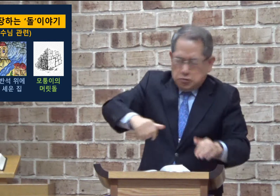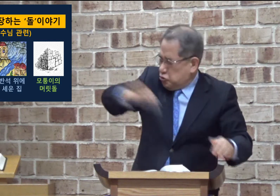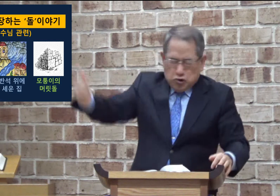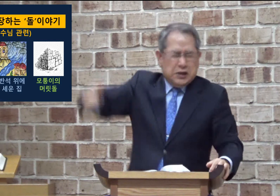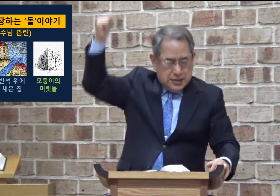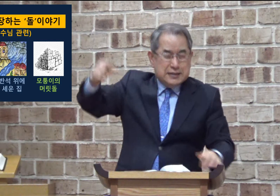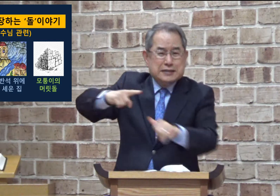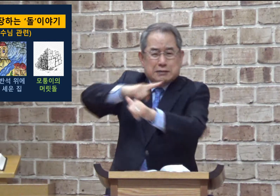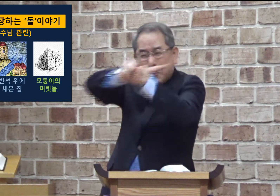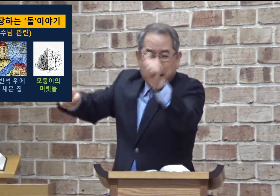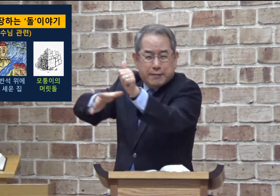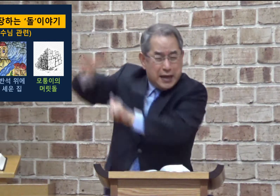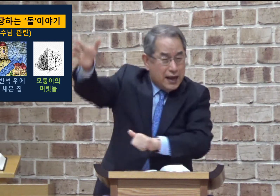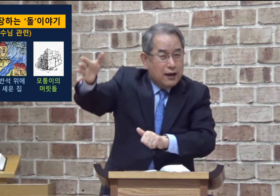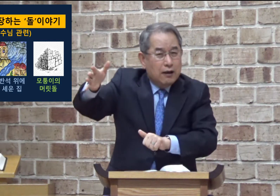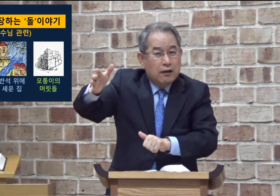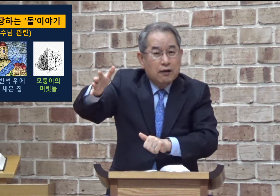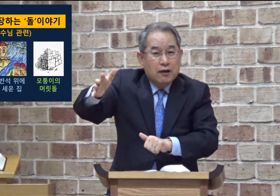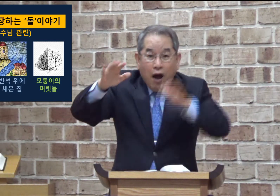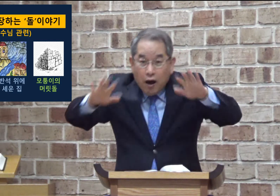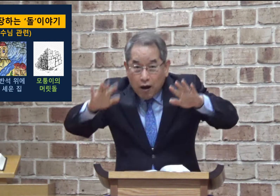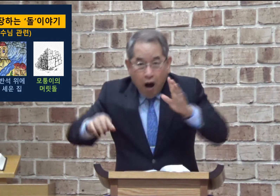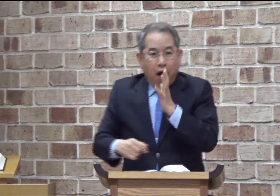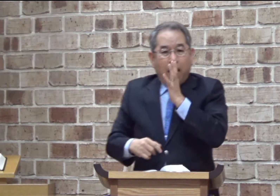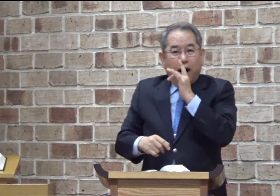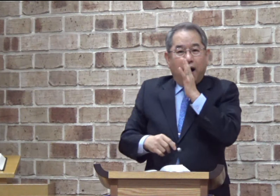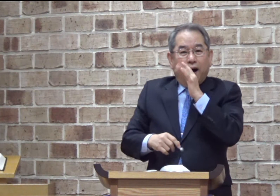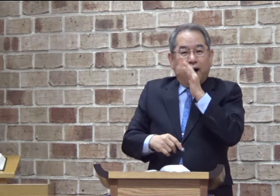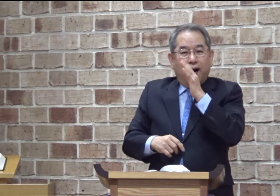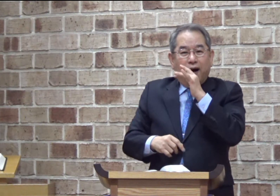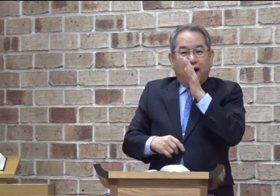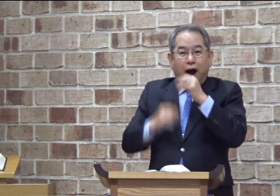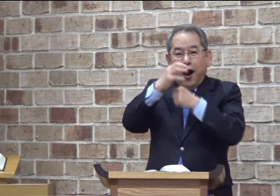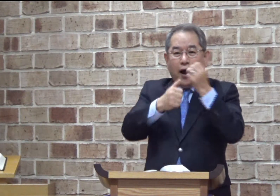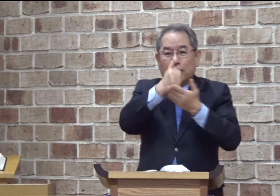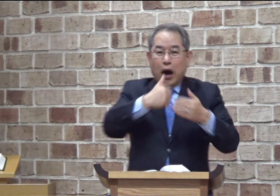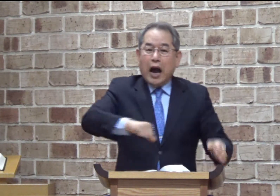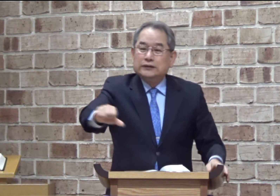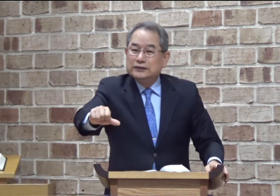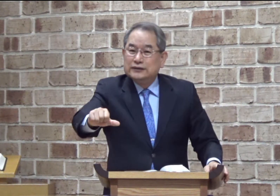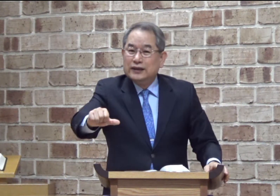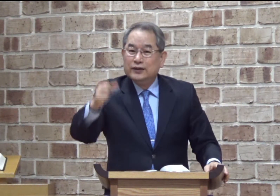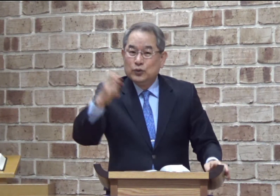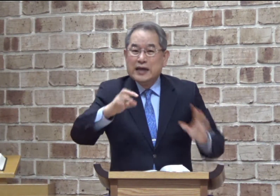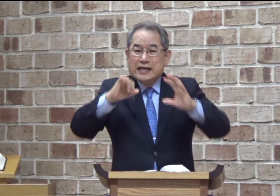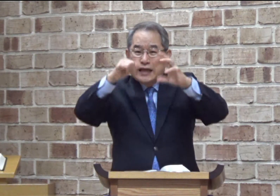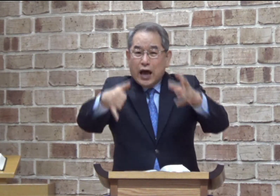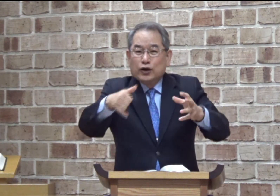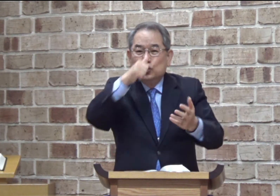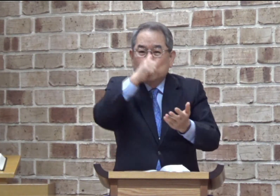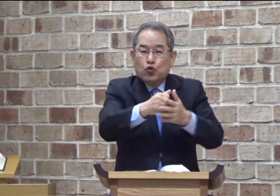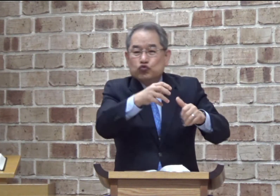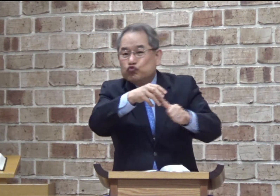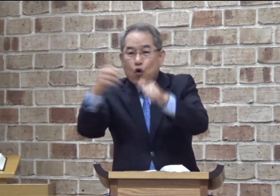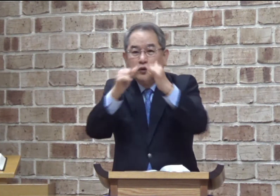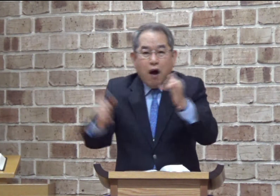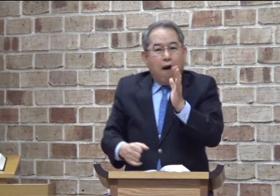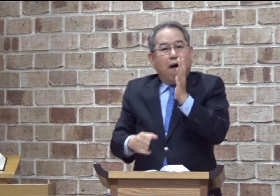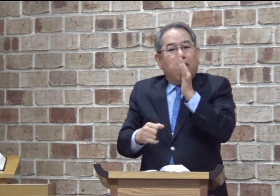동조했습니다. 그러나 하나님의 아들이며 죄인을 구원할 구원자라는 것을 알 때